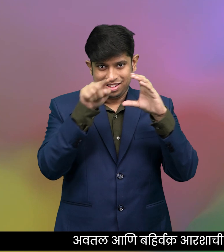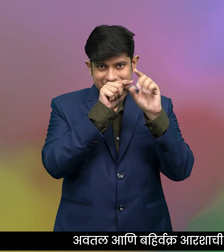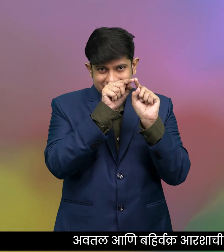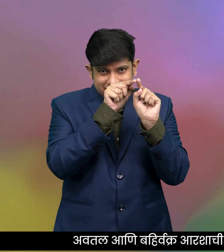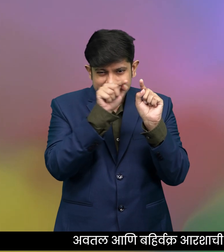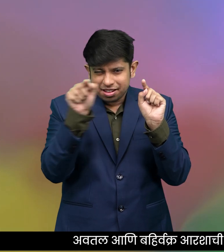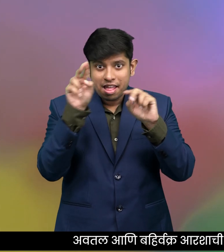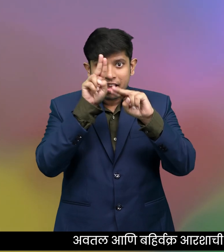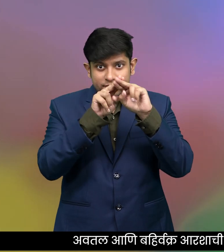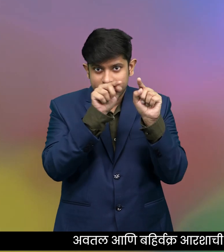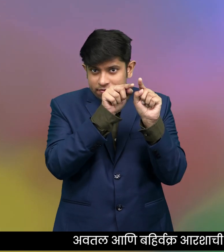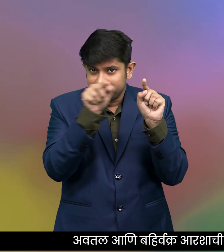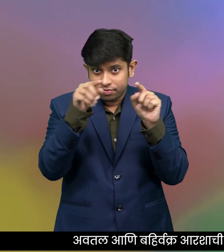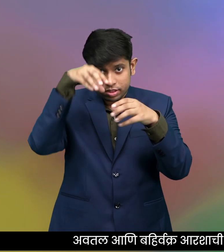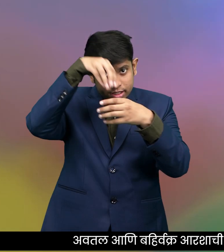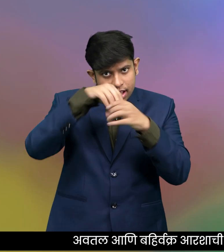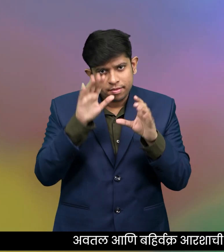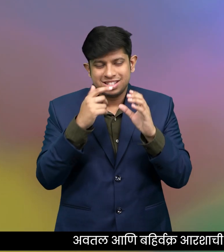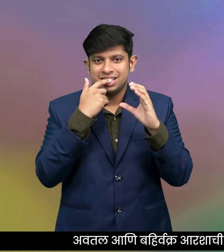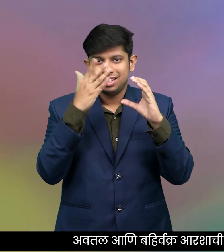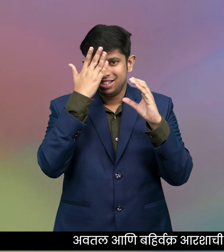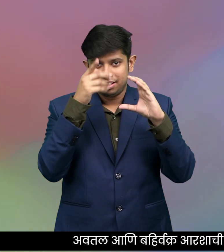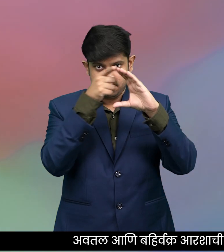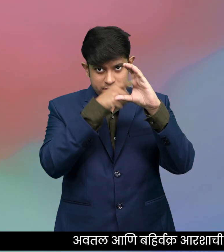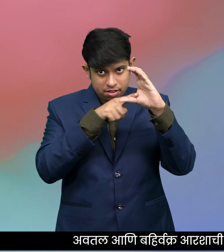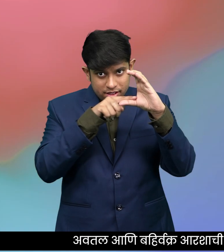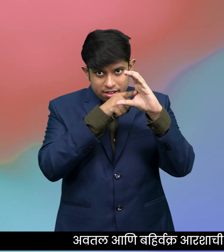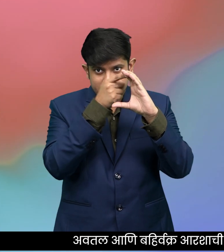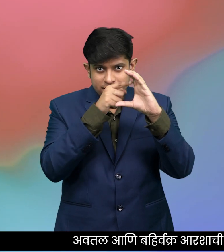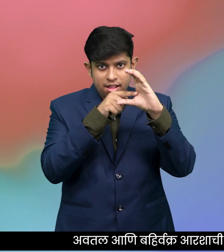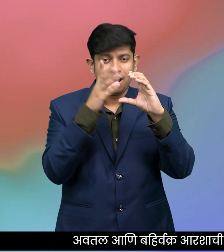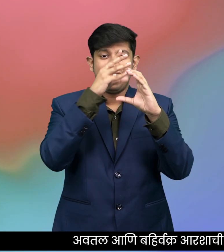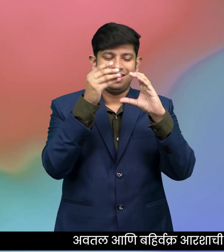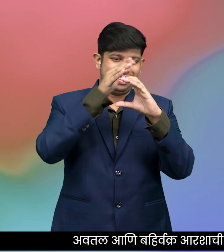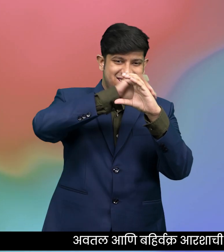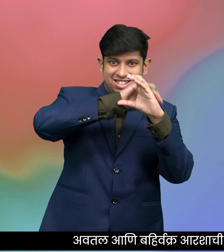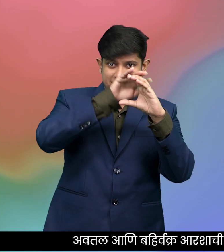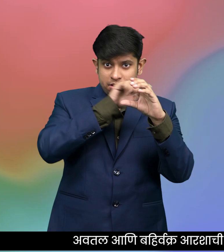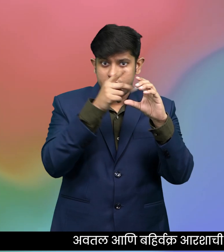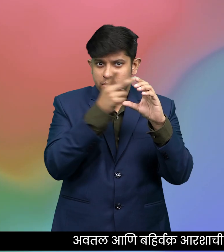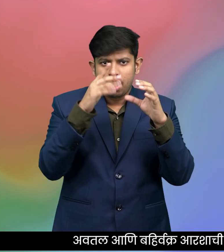अवतल आणि बहिर्वक्र आरशाची फोकस लांबी त्याच्या त्रिज्येच्या निम्मी असते.